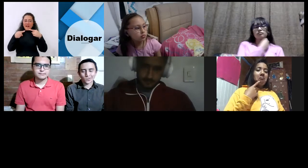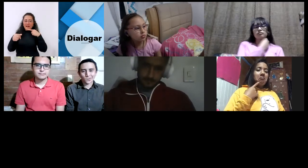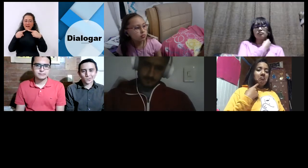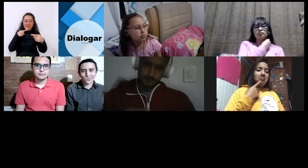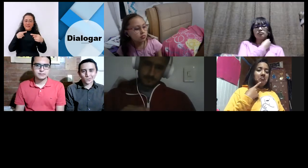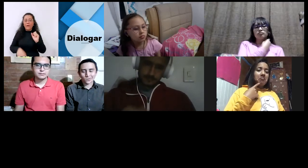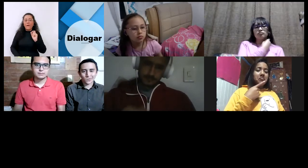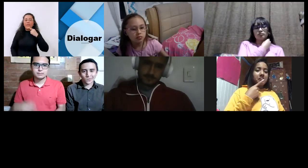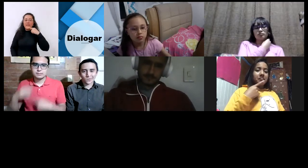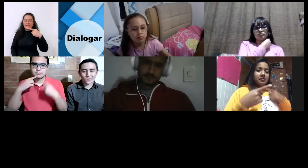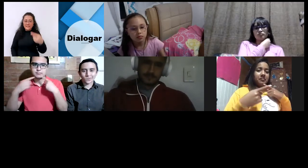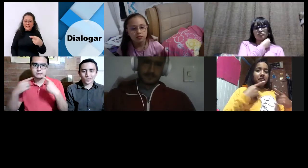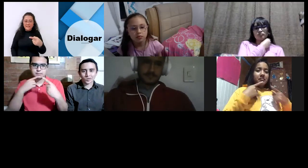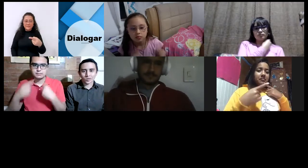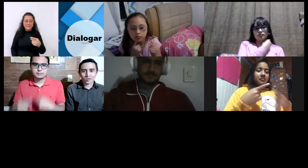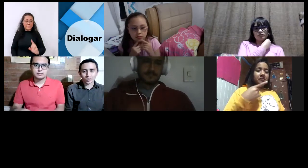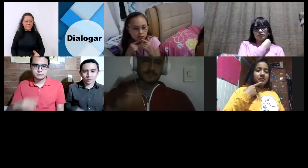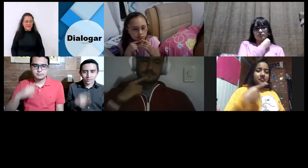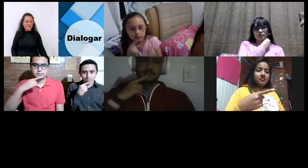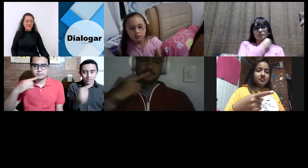hablar o decir. ¿Cierto?